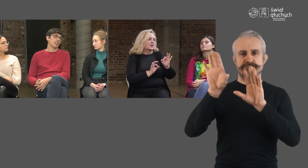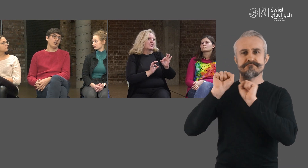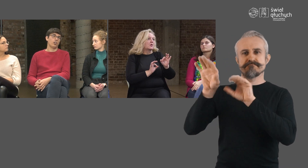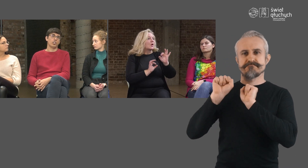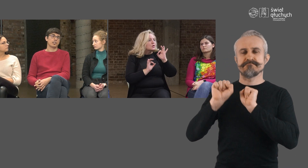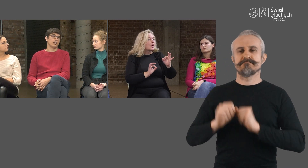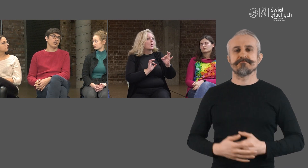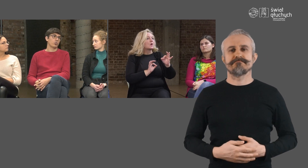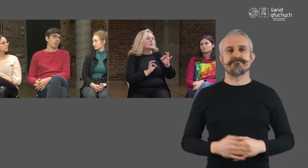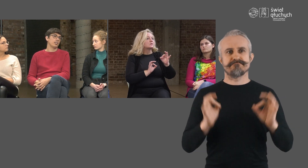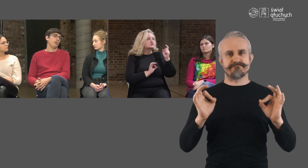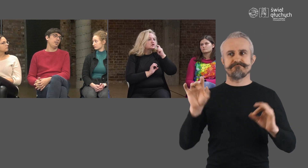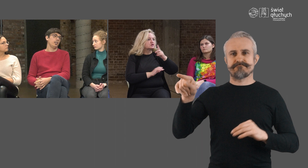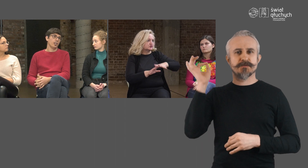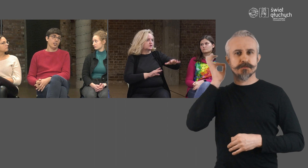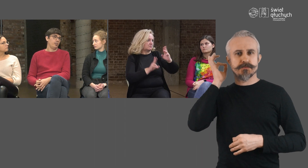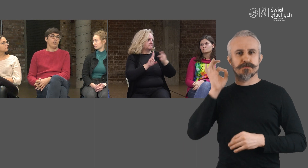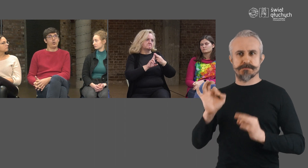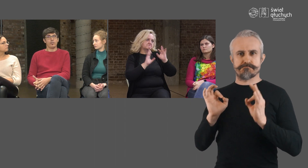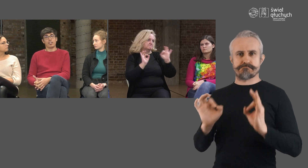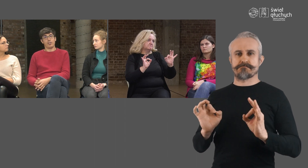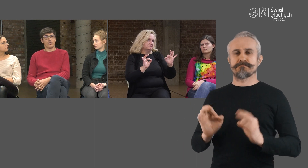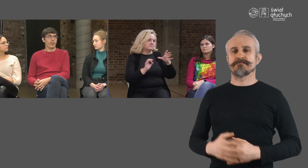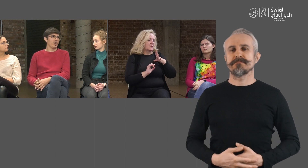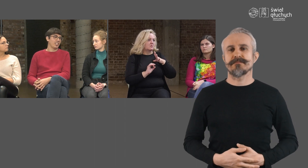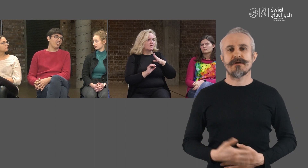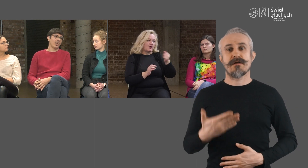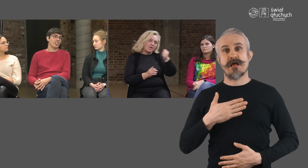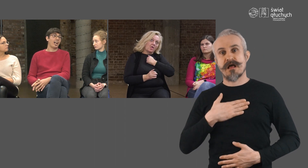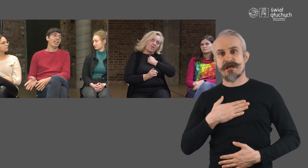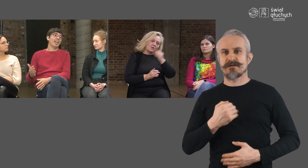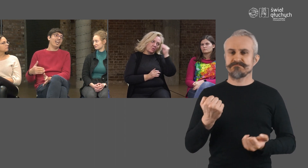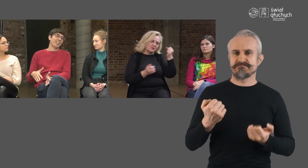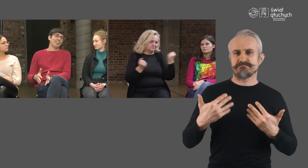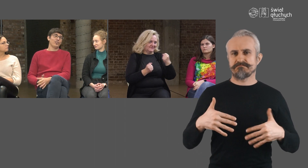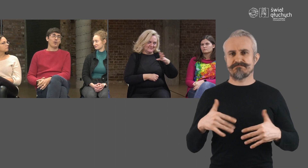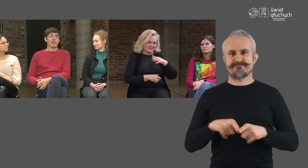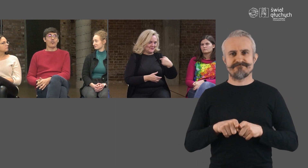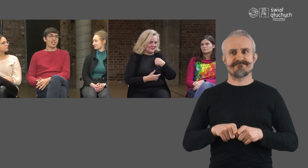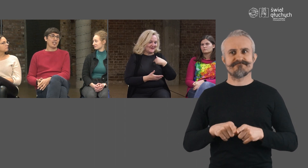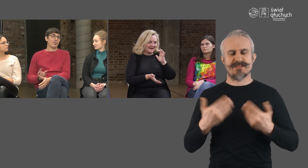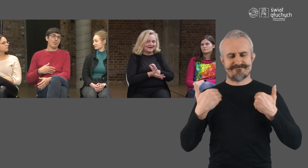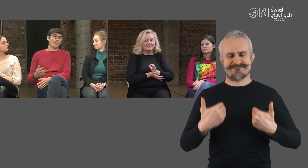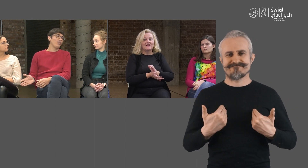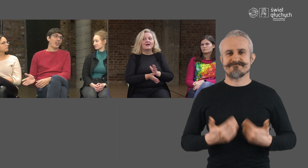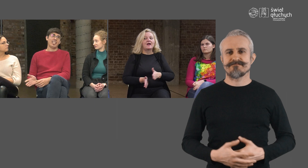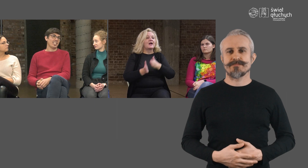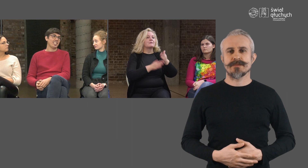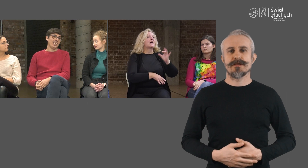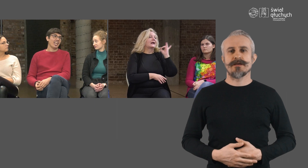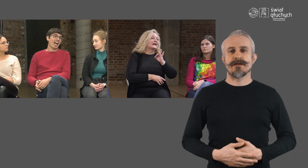dobry kontakt ze słyszącymi. No, byłam tak naprawdę kujonem wtedy w klasie, ale w podstawówce gimnazjum miałam same